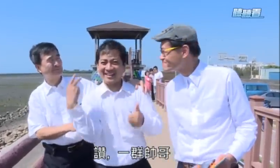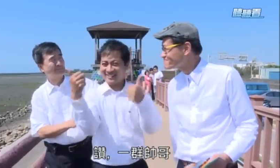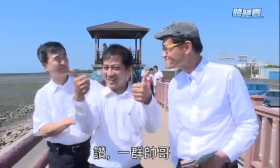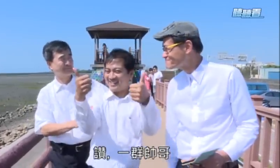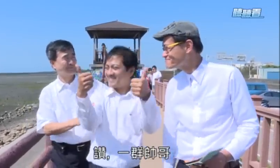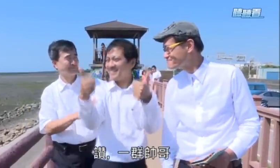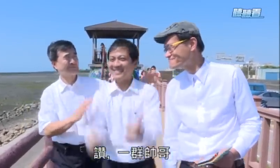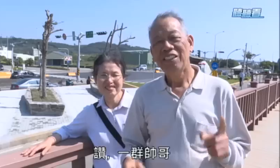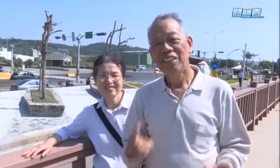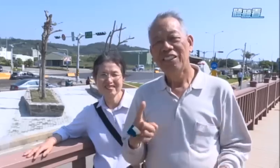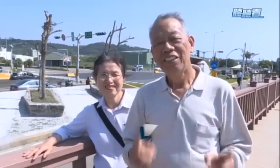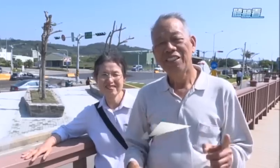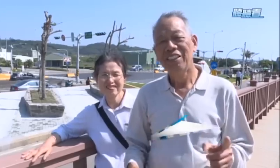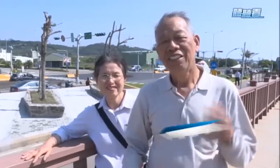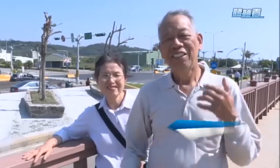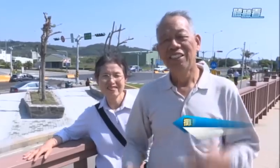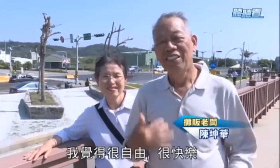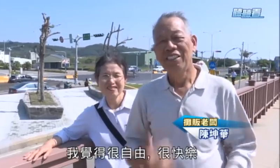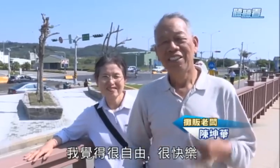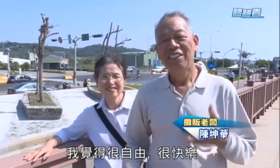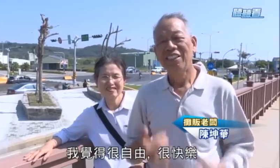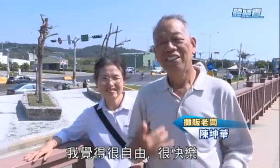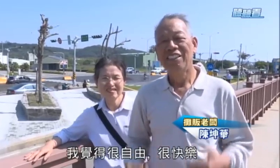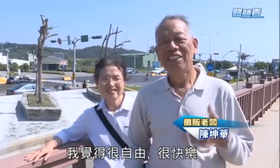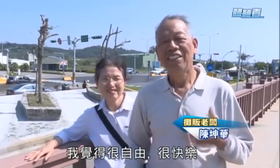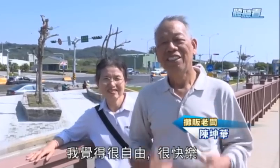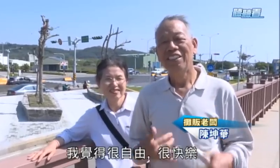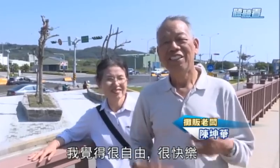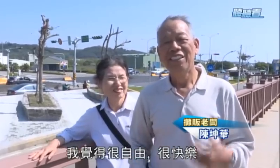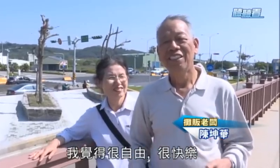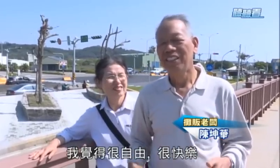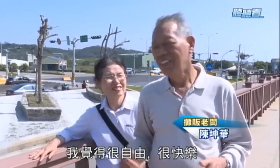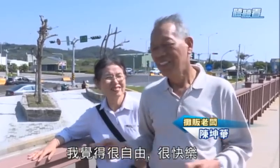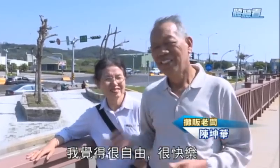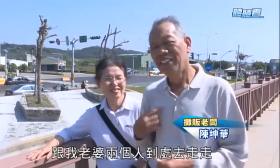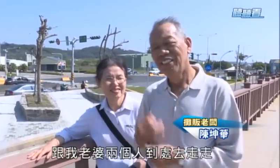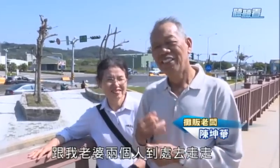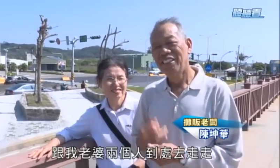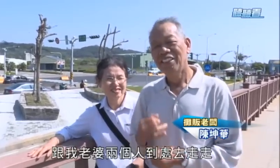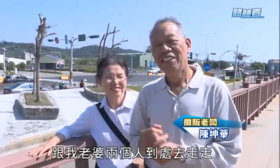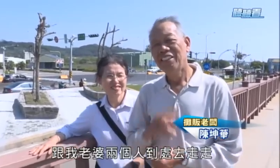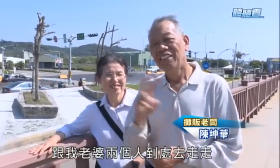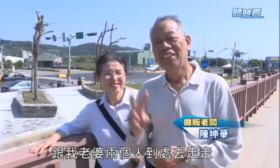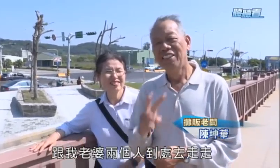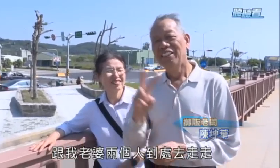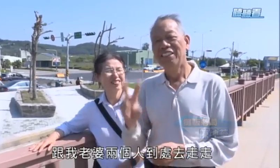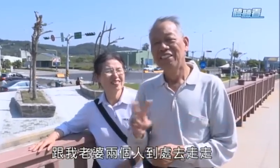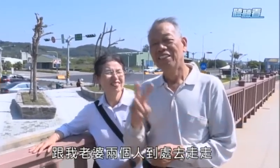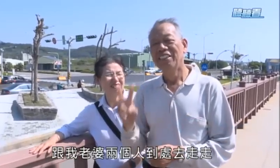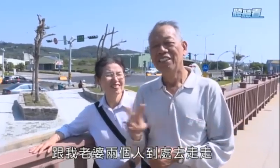哥。 我觉得很自由，很快乐啊，跟我老婆两个人到处去走